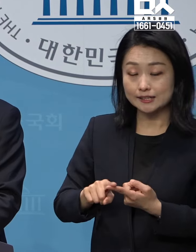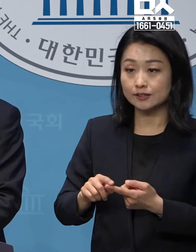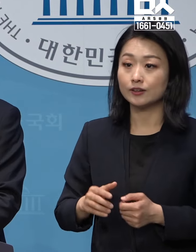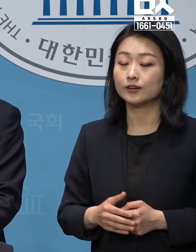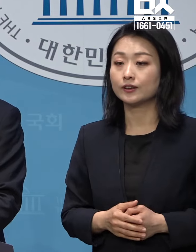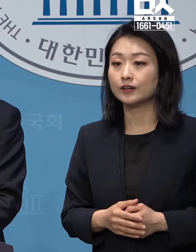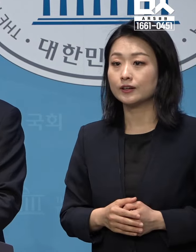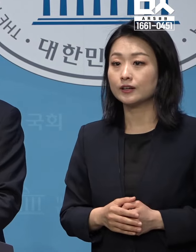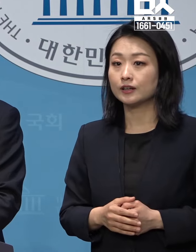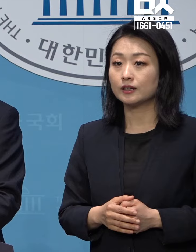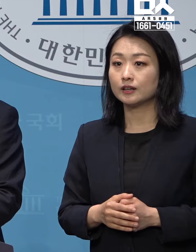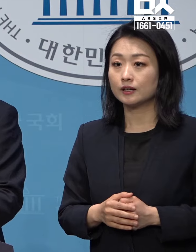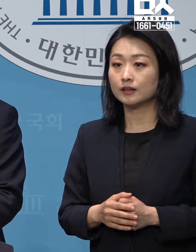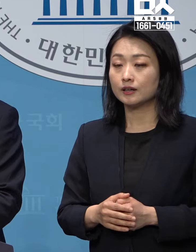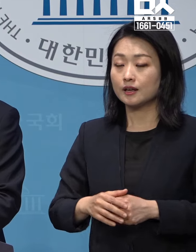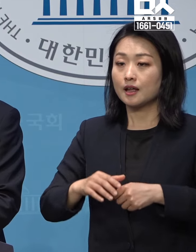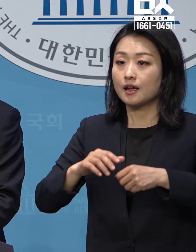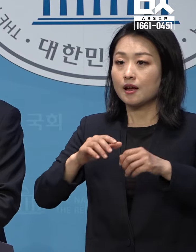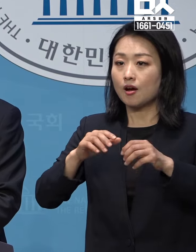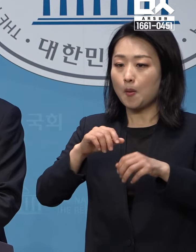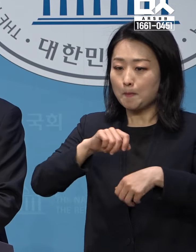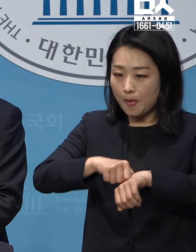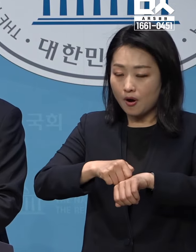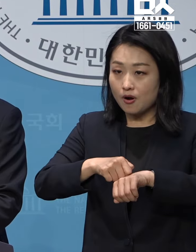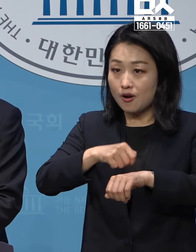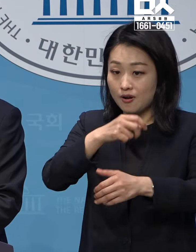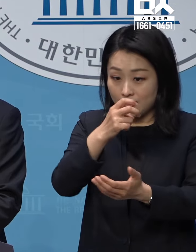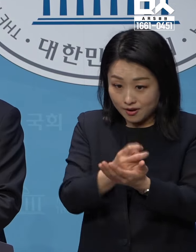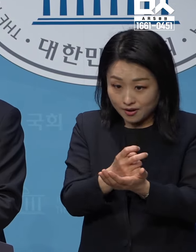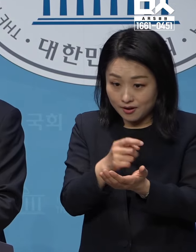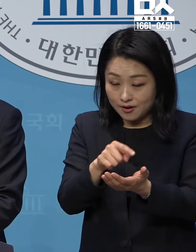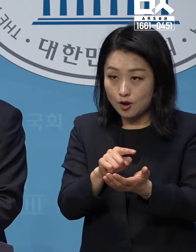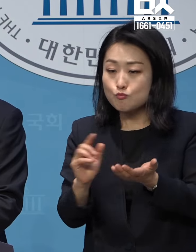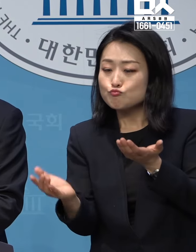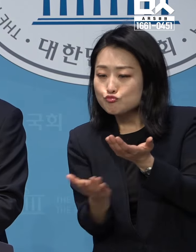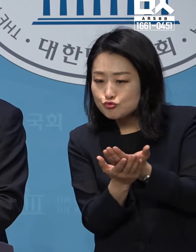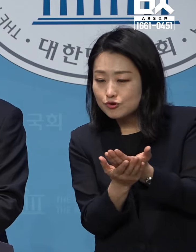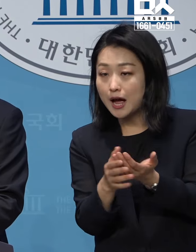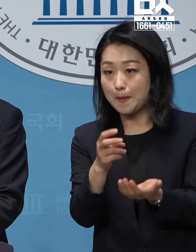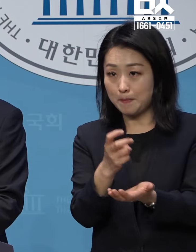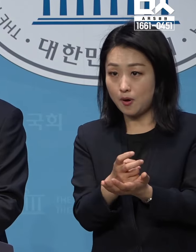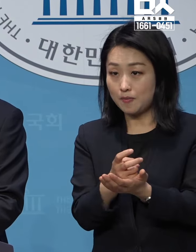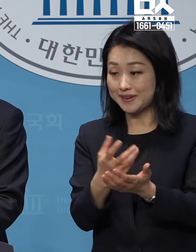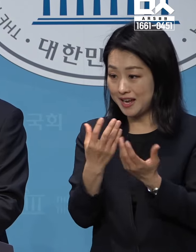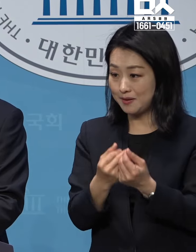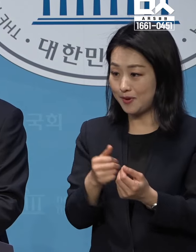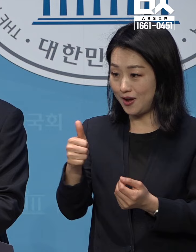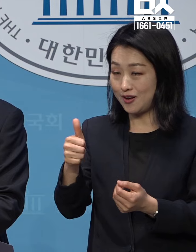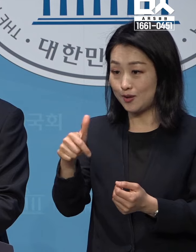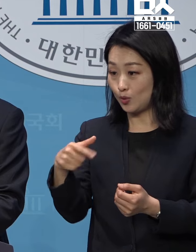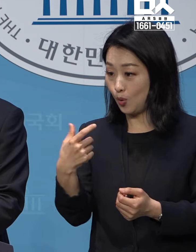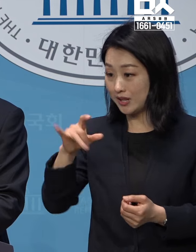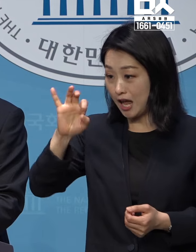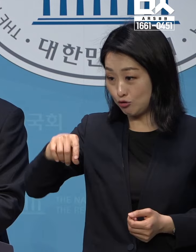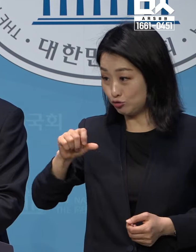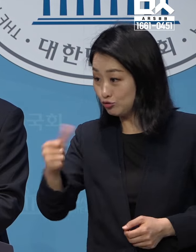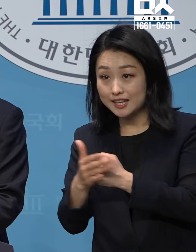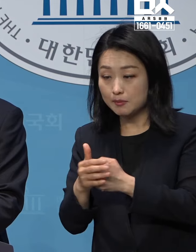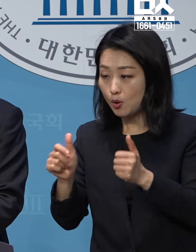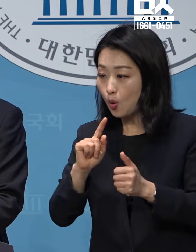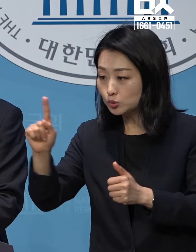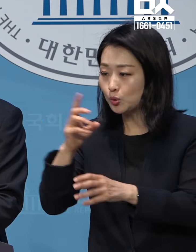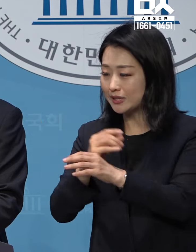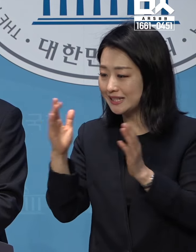덧붙이는 부가형입니다. 따라서 범인이 사망해 공소를 제기할 수 없는 상황 등에서